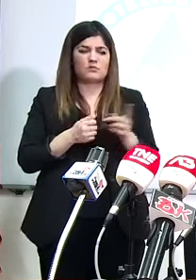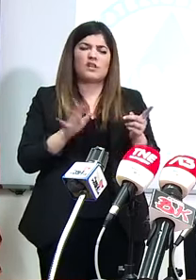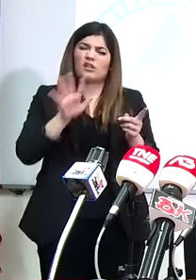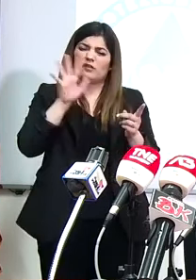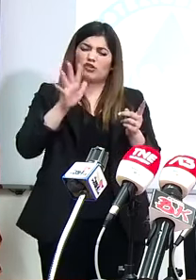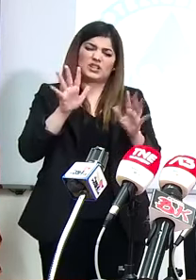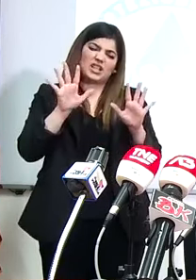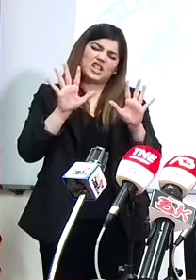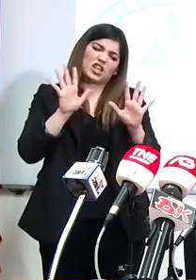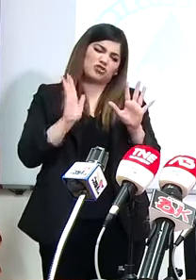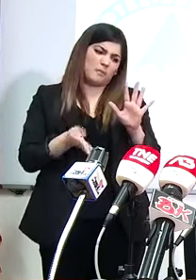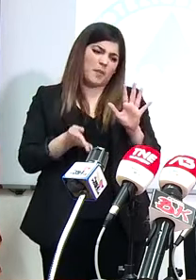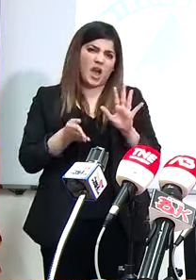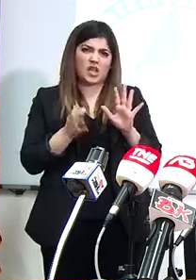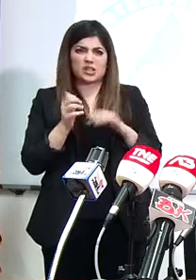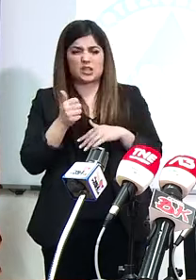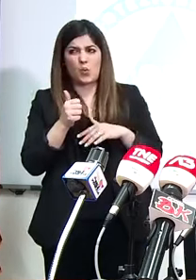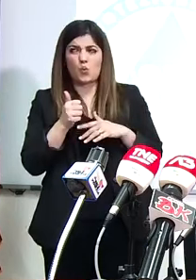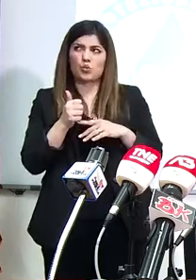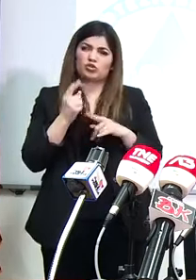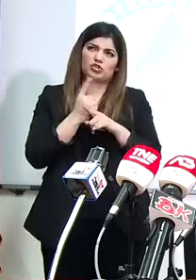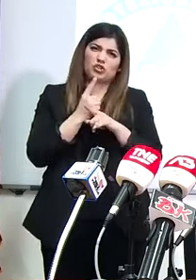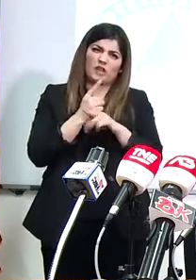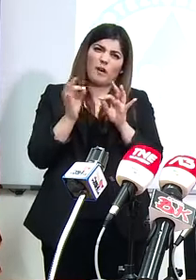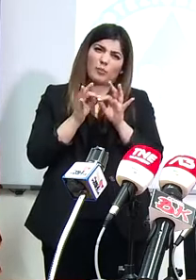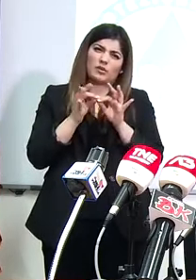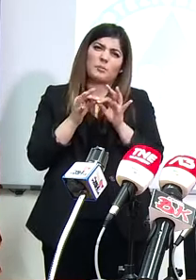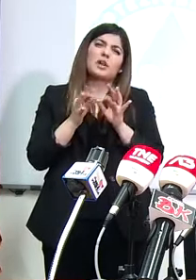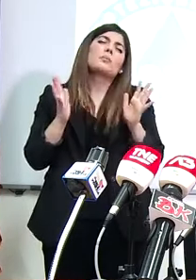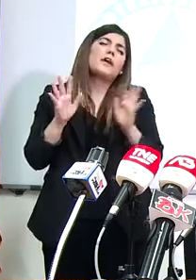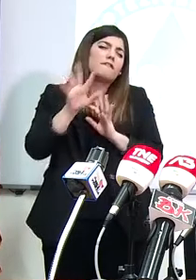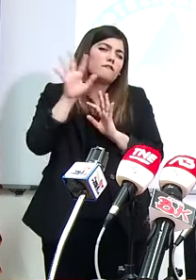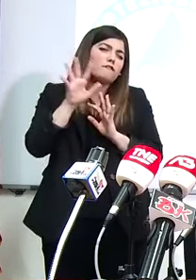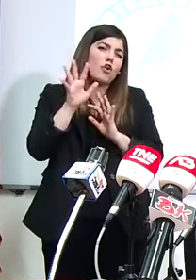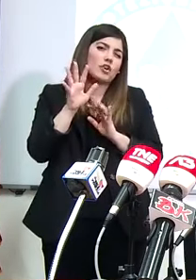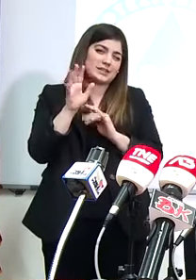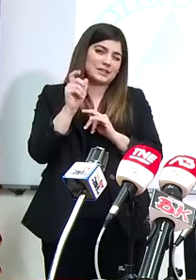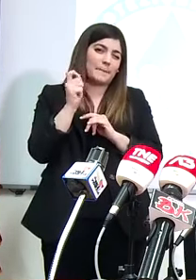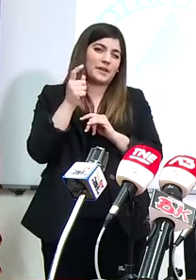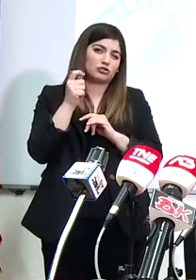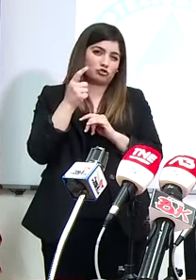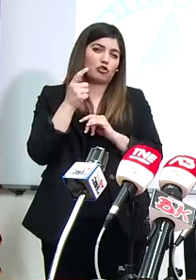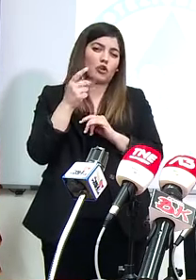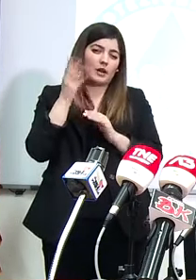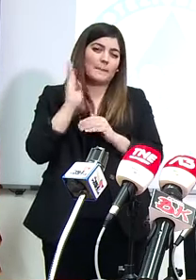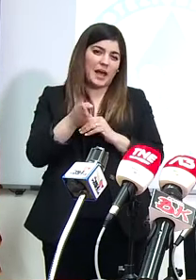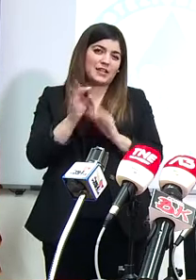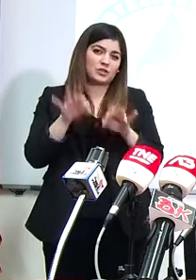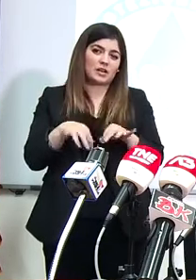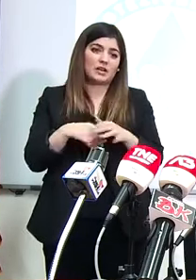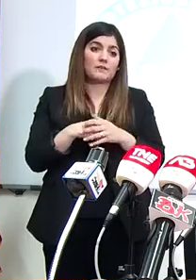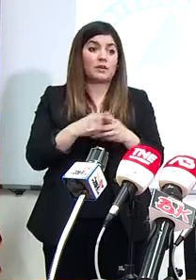inter milito che forse contava di di riuscire arrivare per mezzogiorno e mezzo prego avete domande